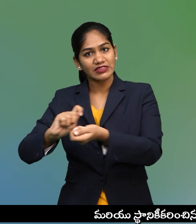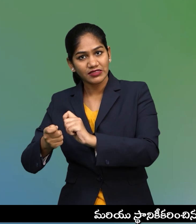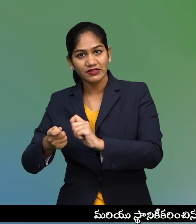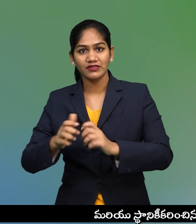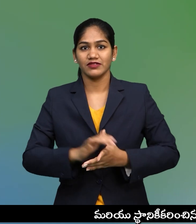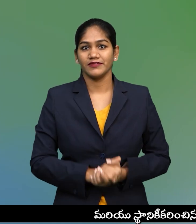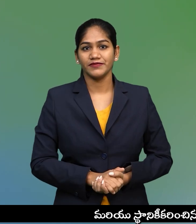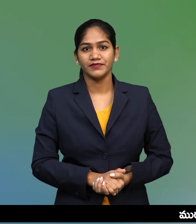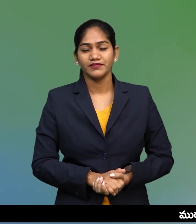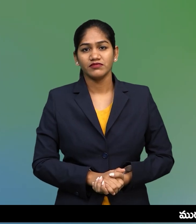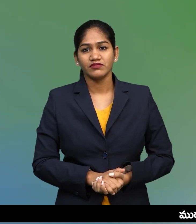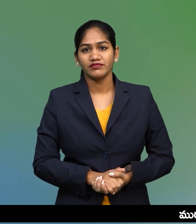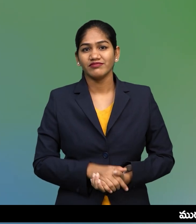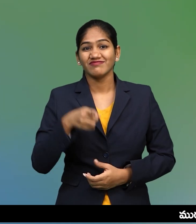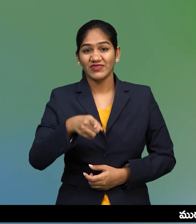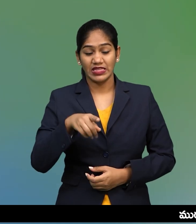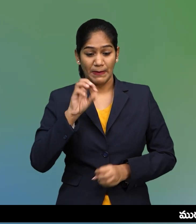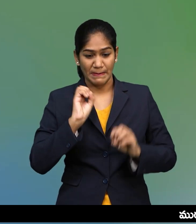కారణమవుతుంది. మురుగునీటిని సక్రమంగా